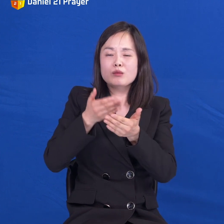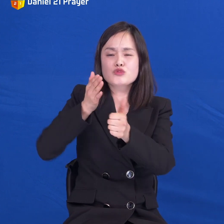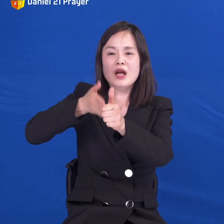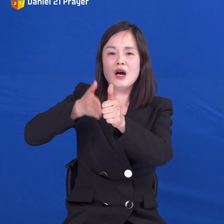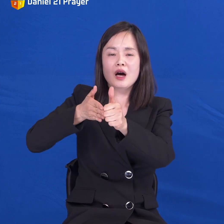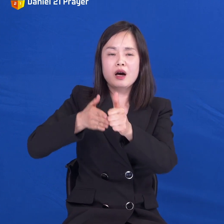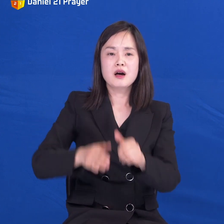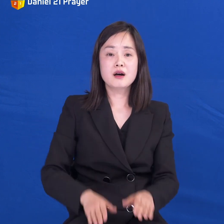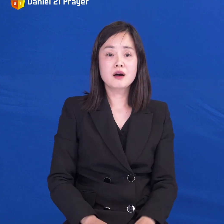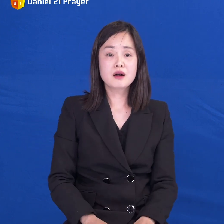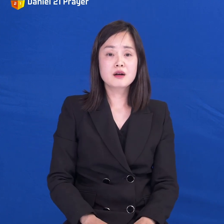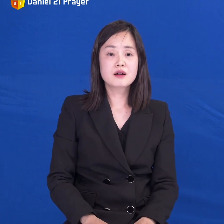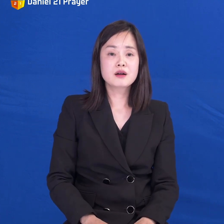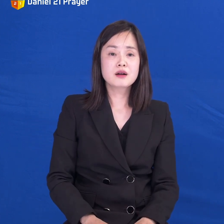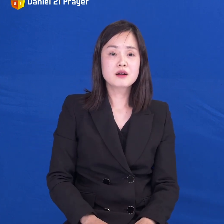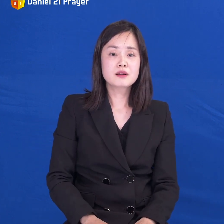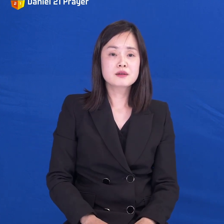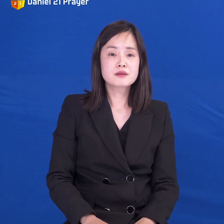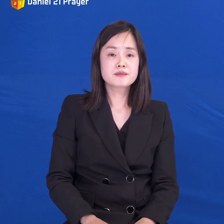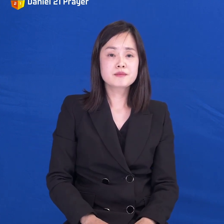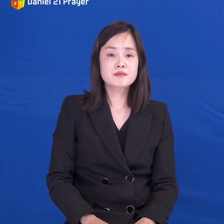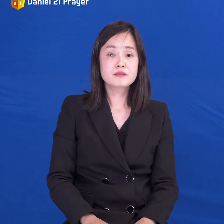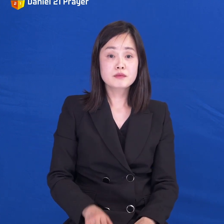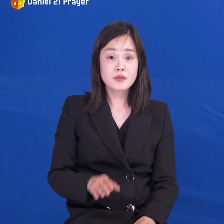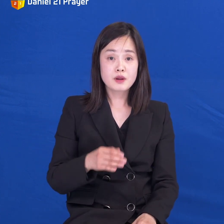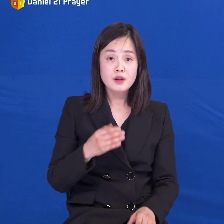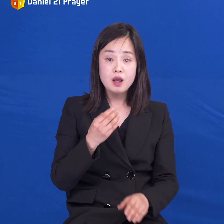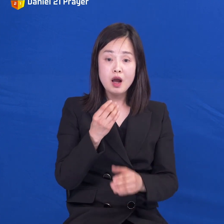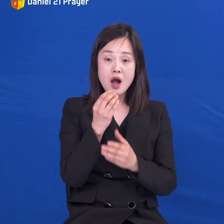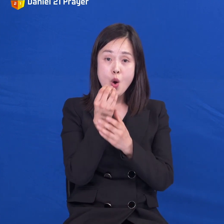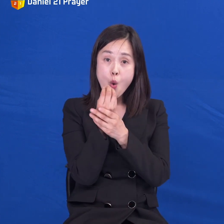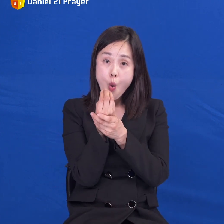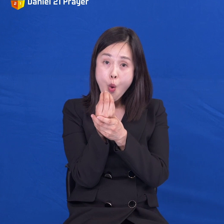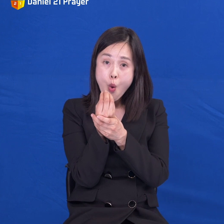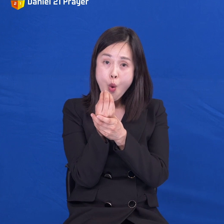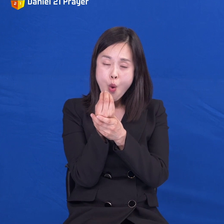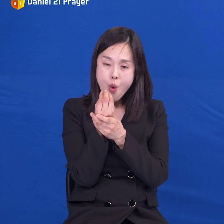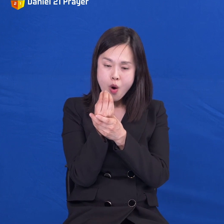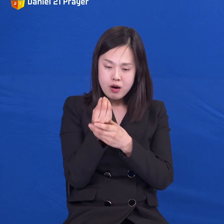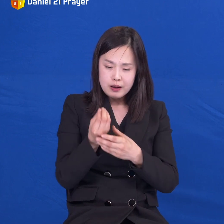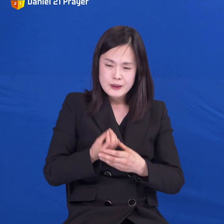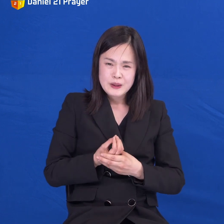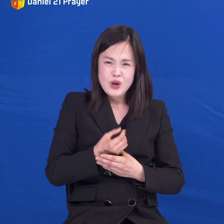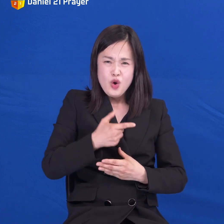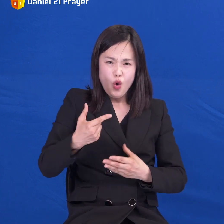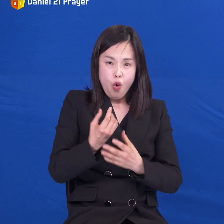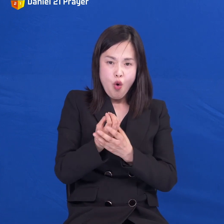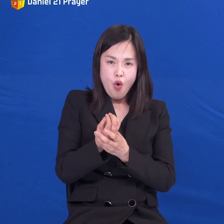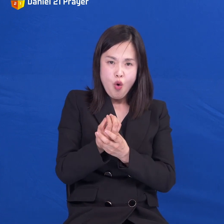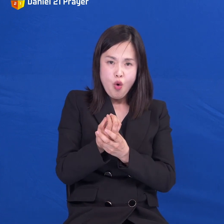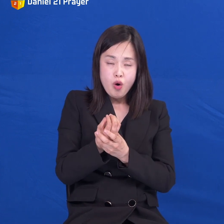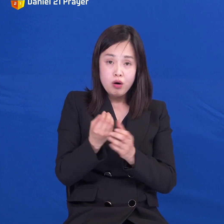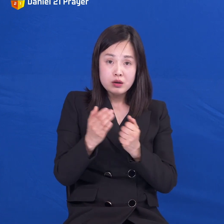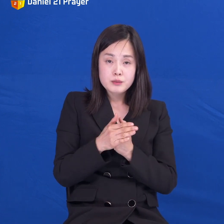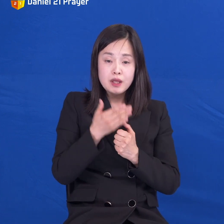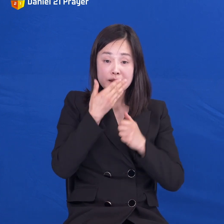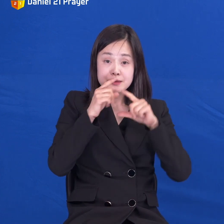그런데 다행히도 이 혹이 너무 커서 장을 막아버린 거예요. 음식물이 못 내려가는